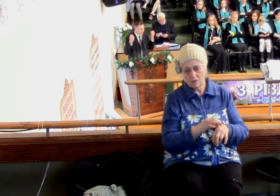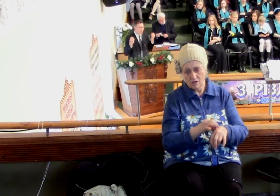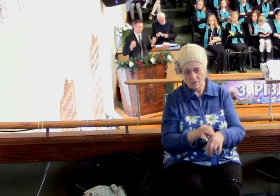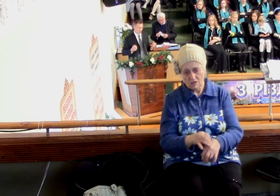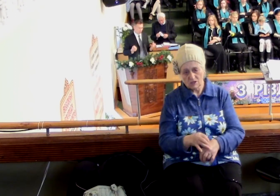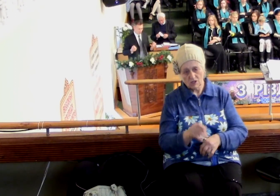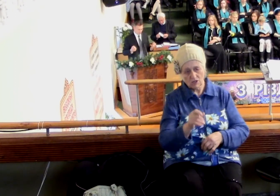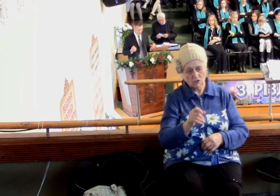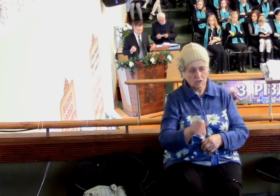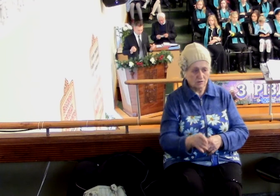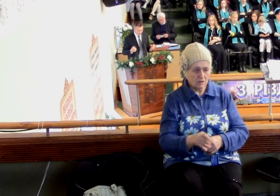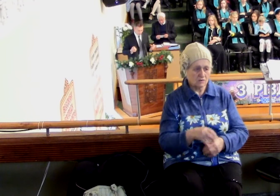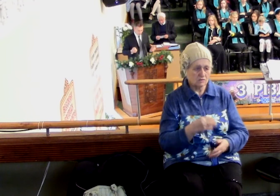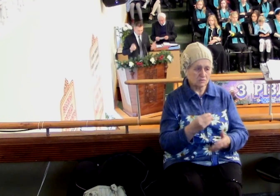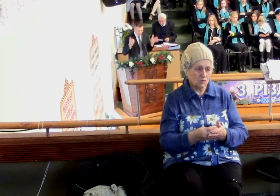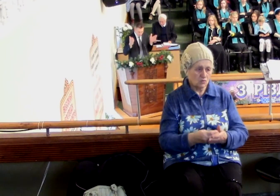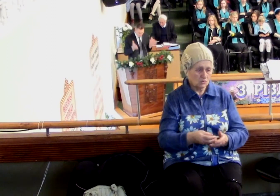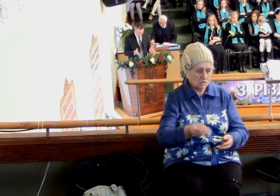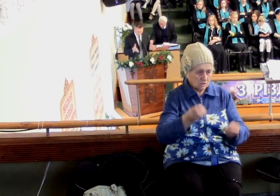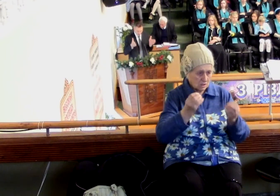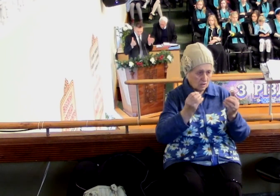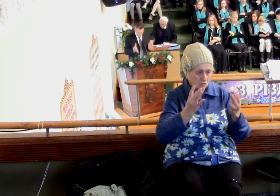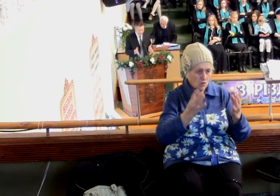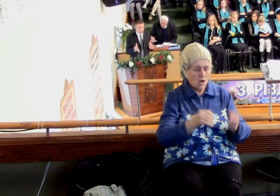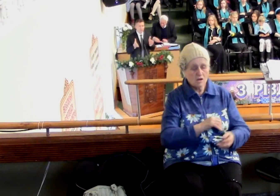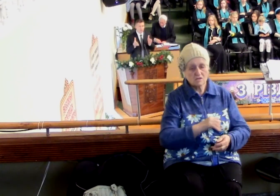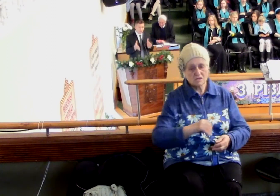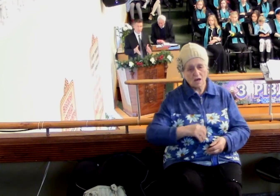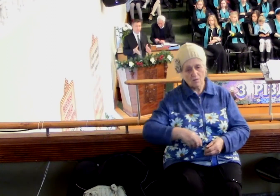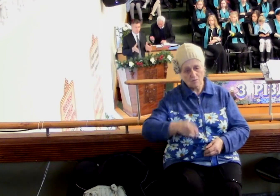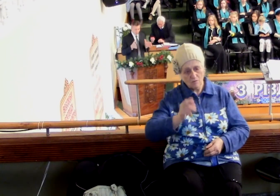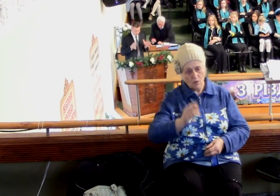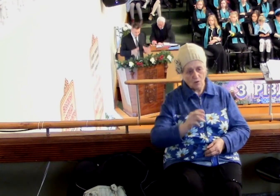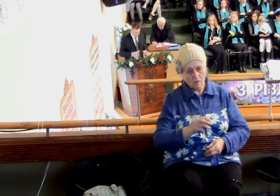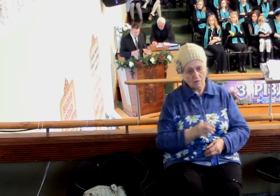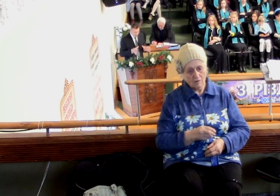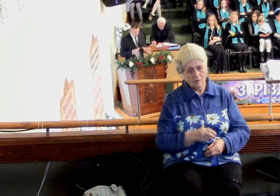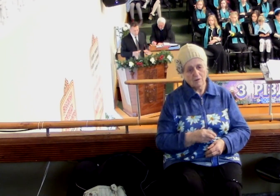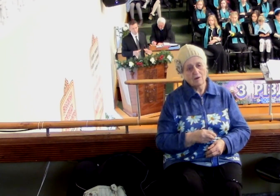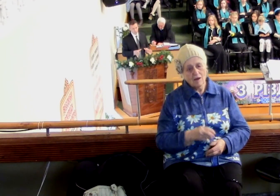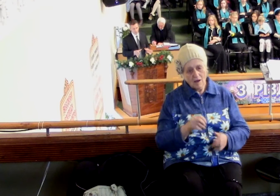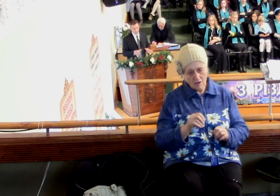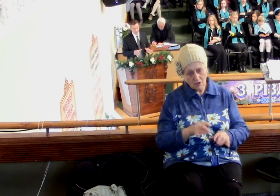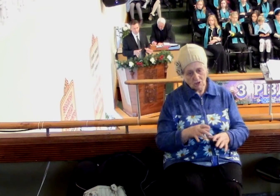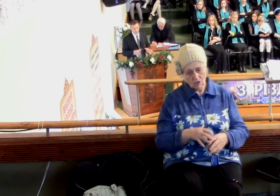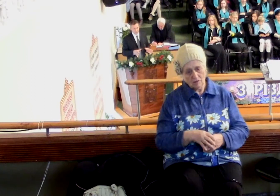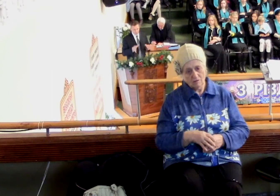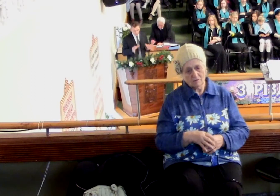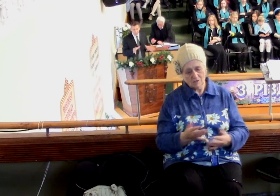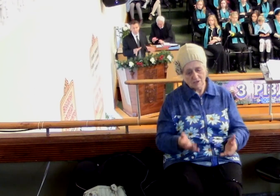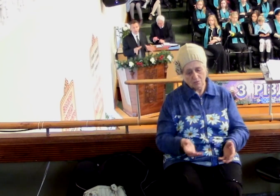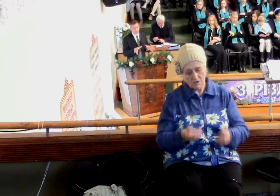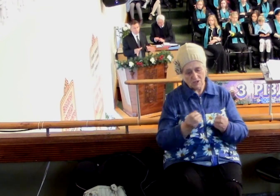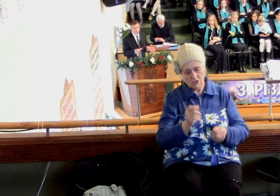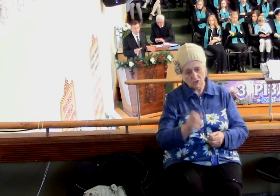человека в славу свою. Сам Бог взял инициативу в свои руки. И